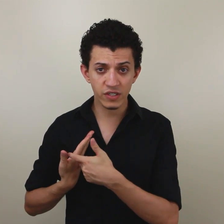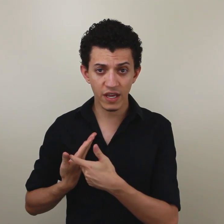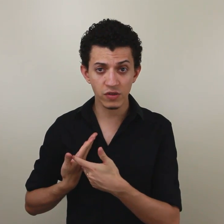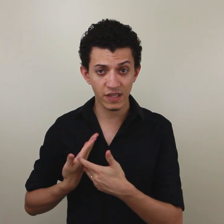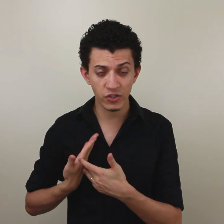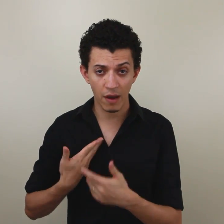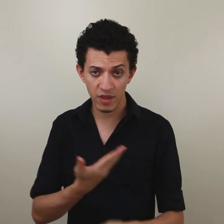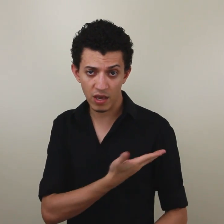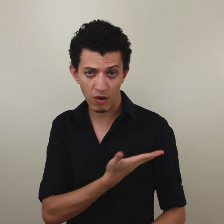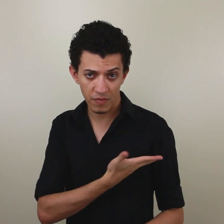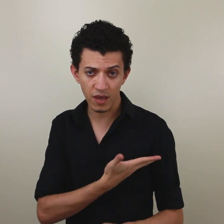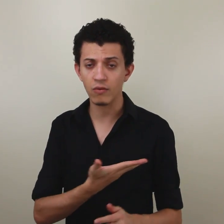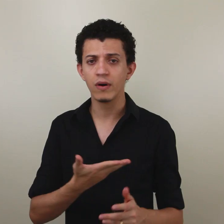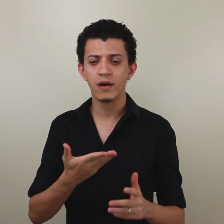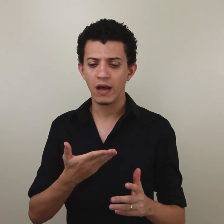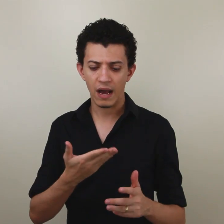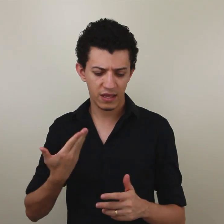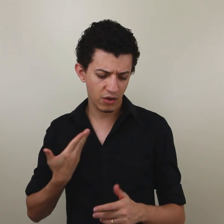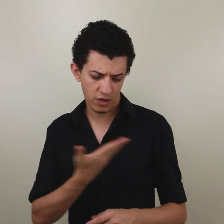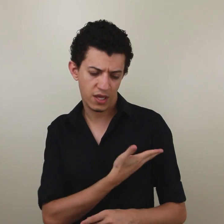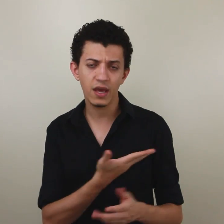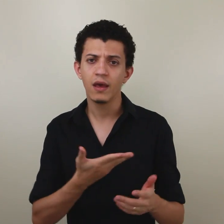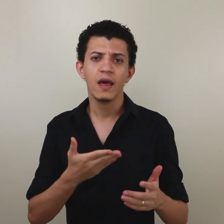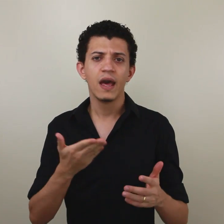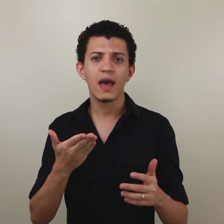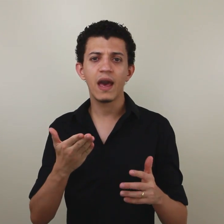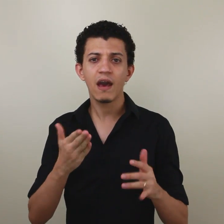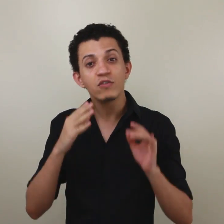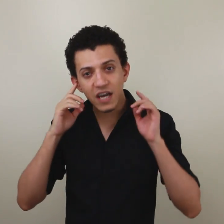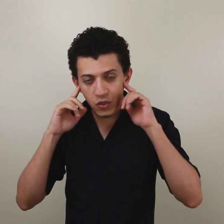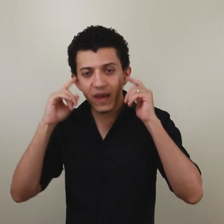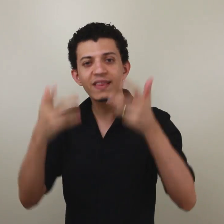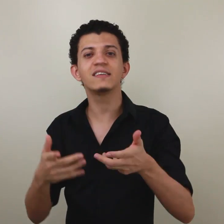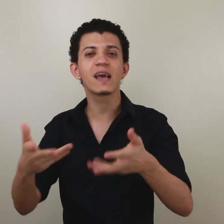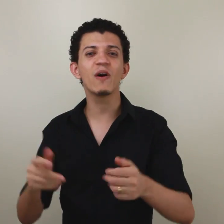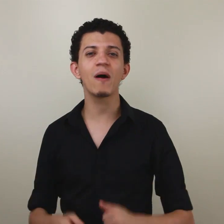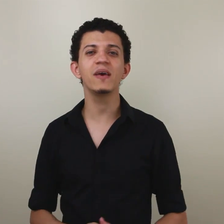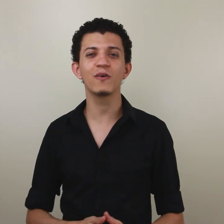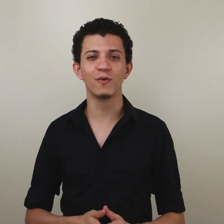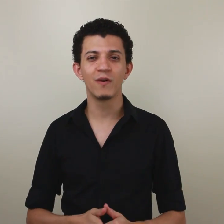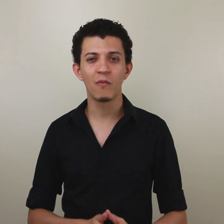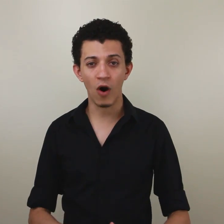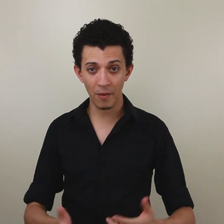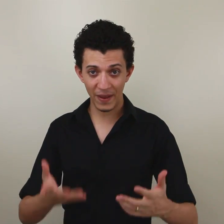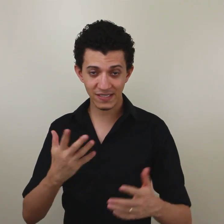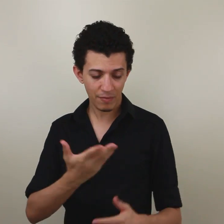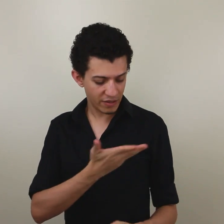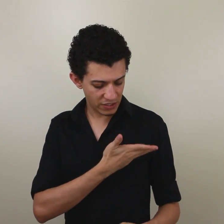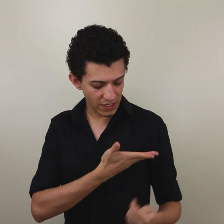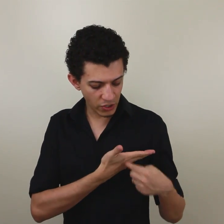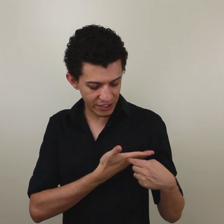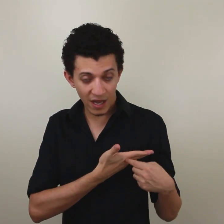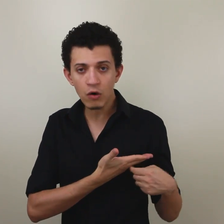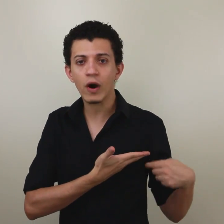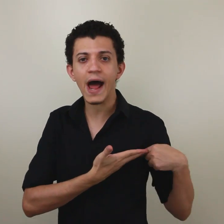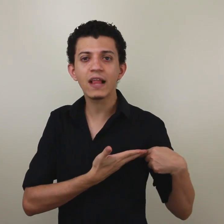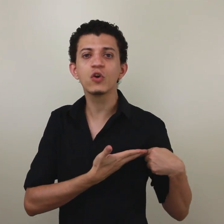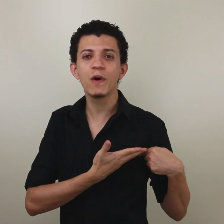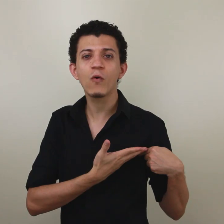dizer o sinal de amigo, amigo, aqui ou aqui, já subentende-se que é meu amigo. Olha, perceba que o sinal já está ancorado no meu